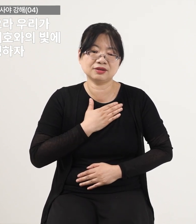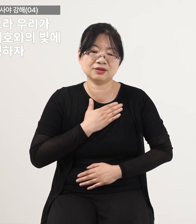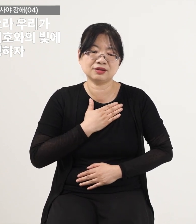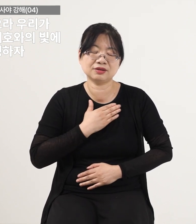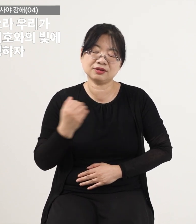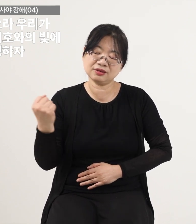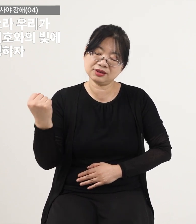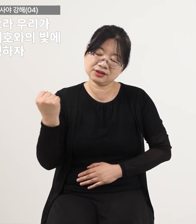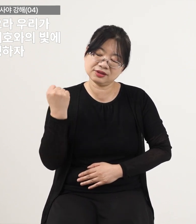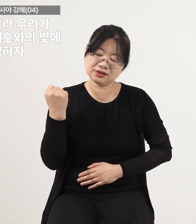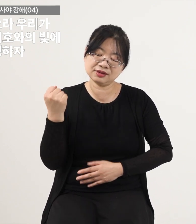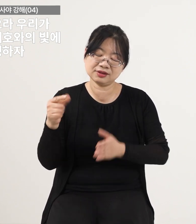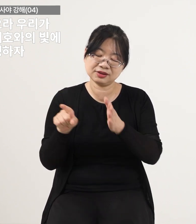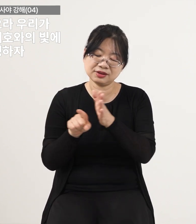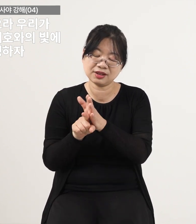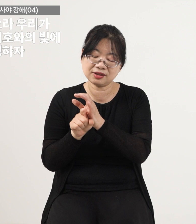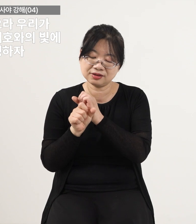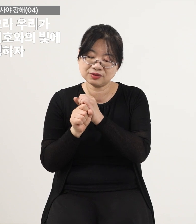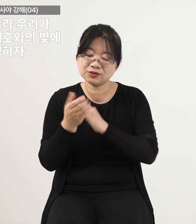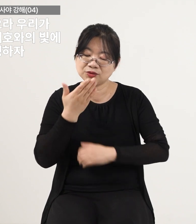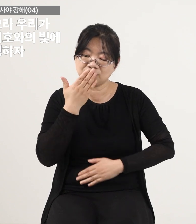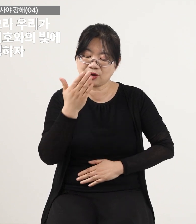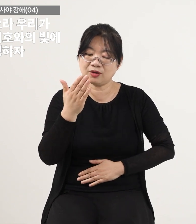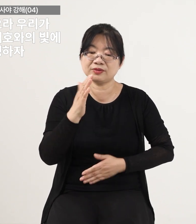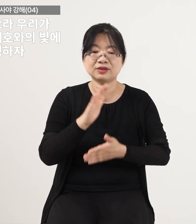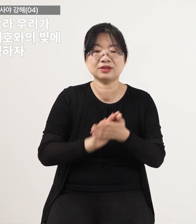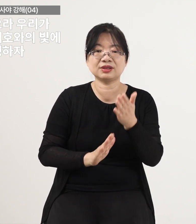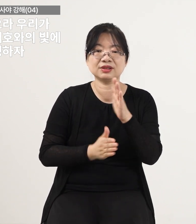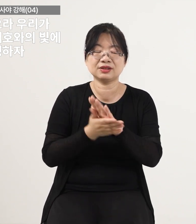나의 힘을 의지할 수